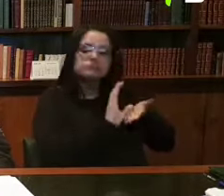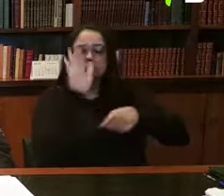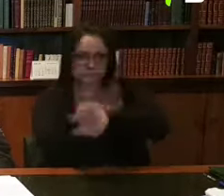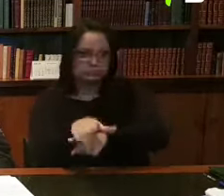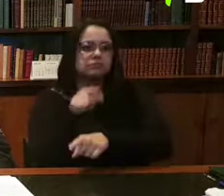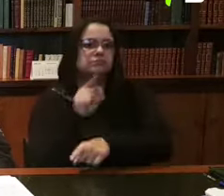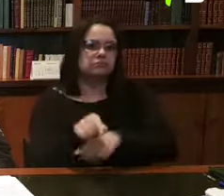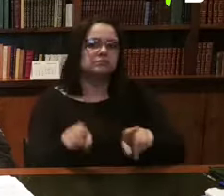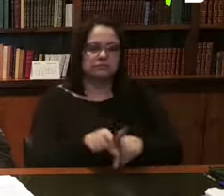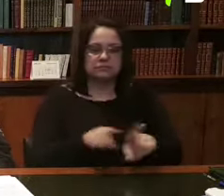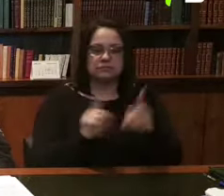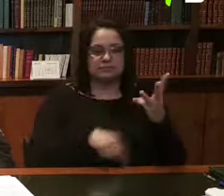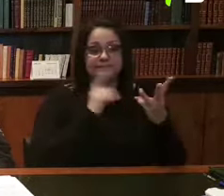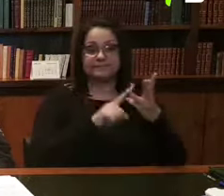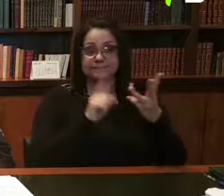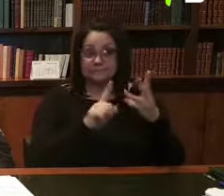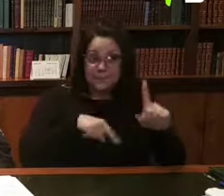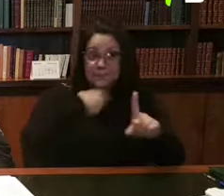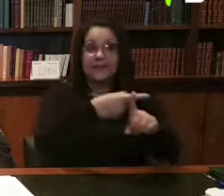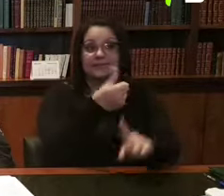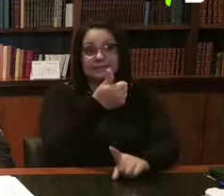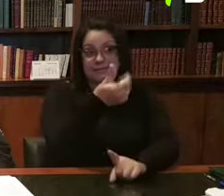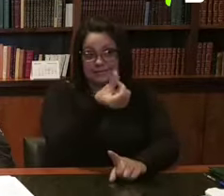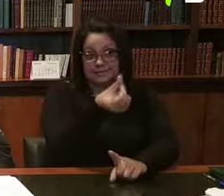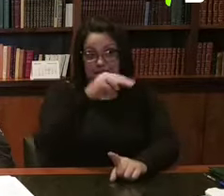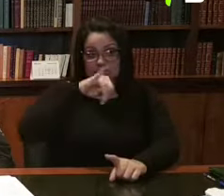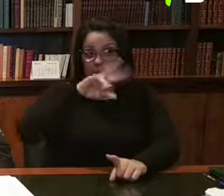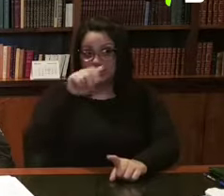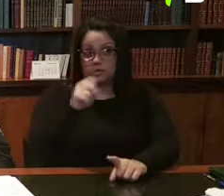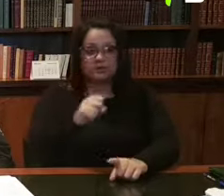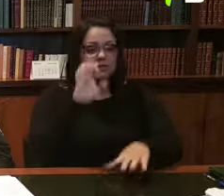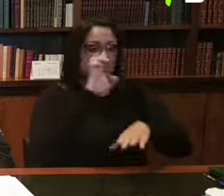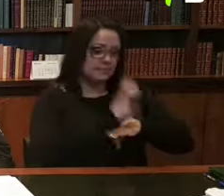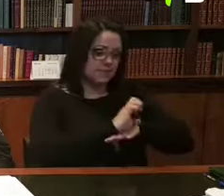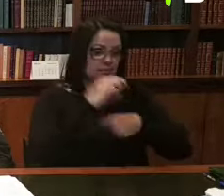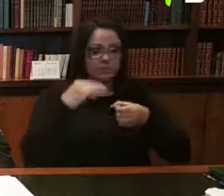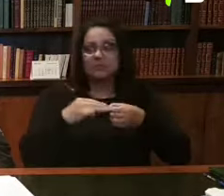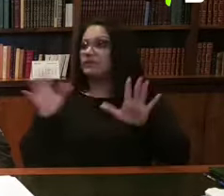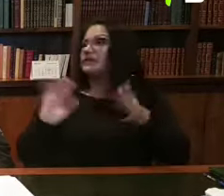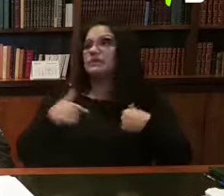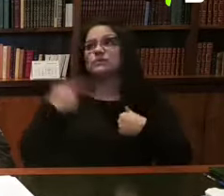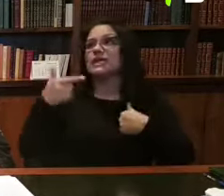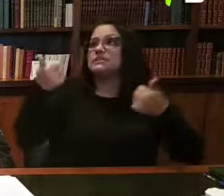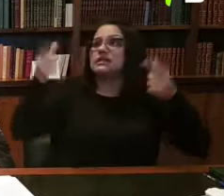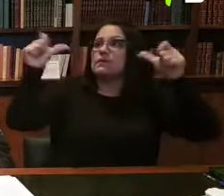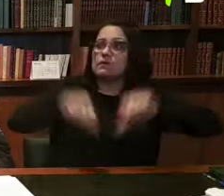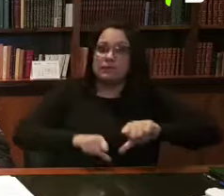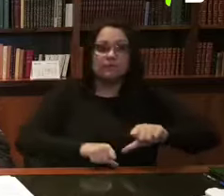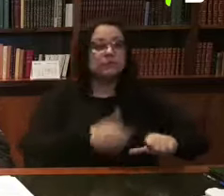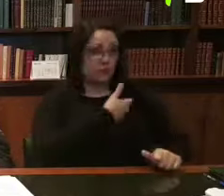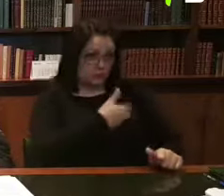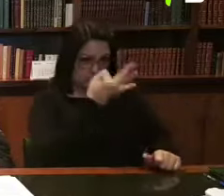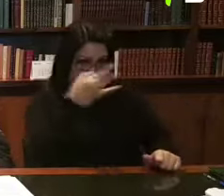milhões depois passamos mais 16 milhões que os estados e municípios desenho a nossa arrecadação vai cair hora do governo